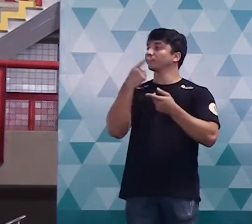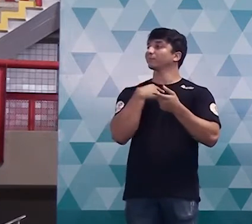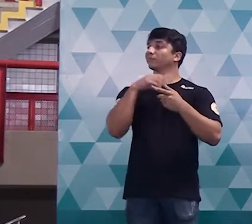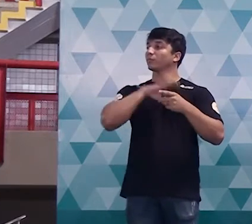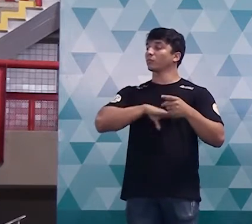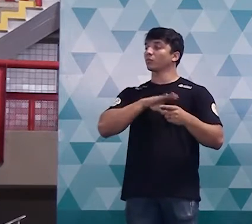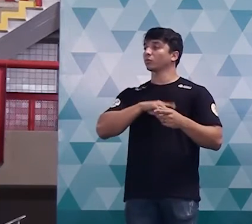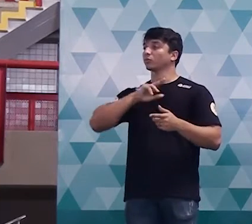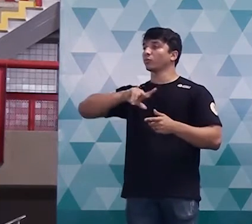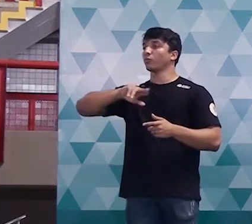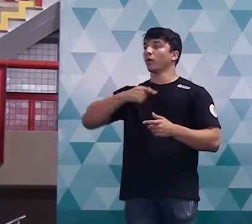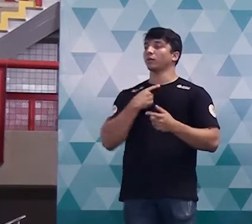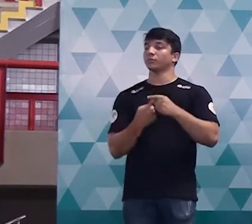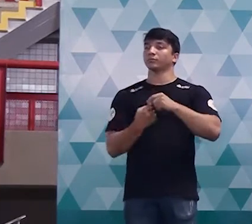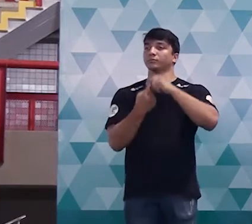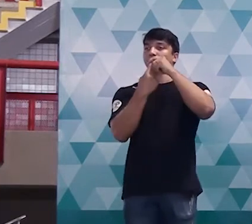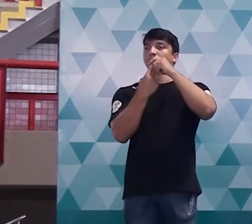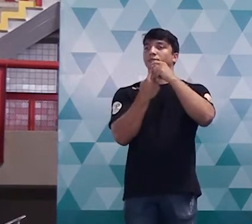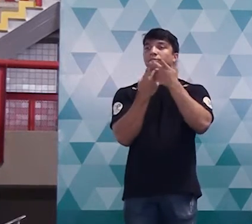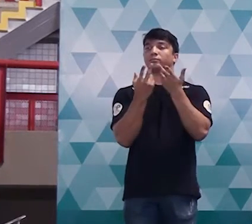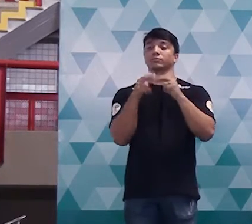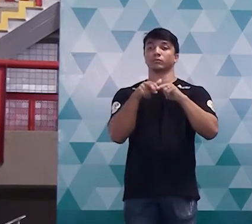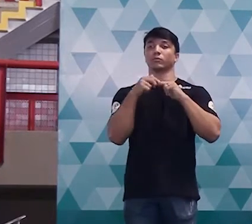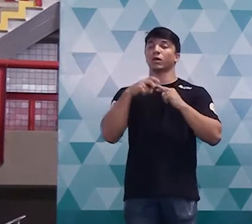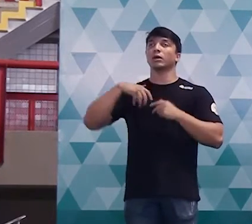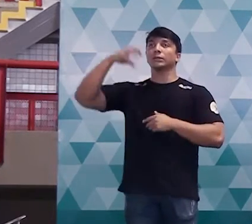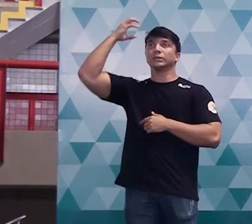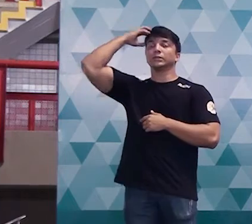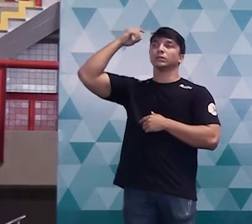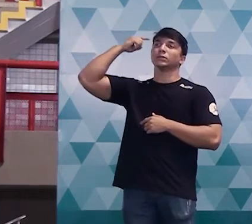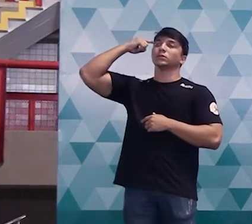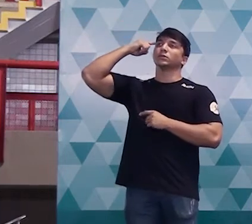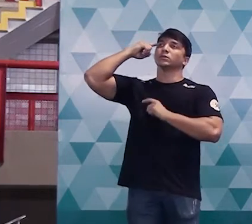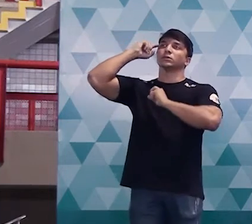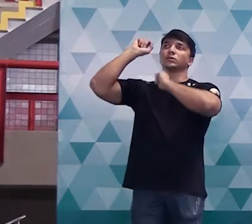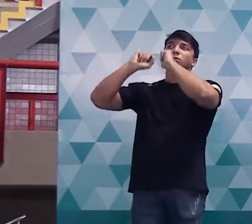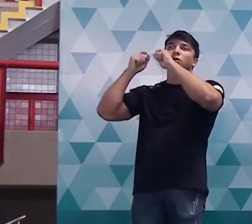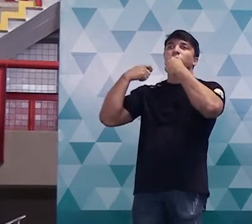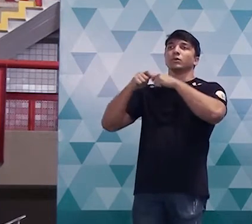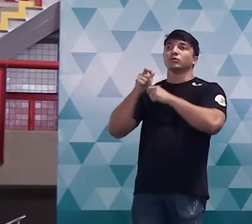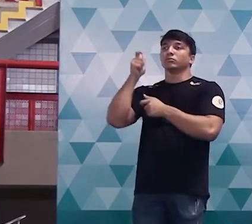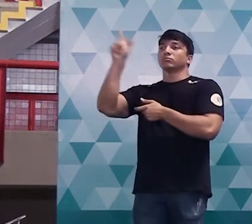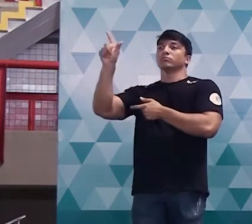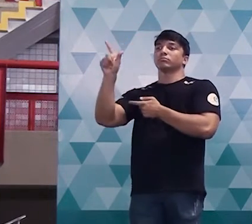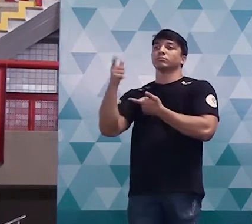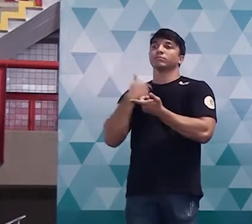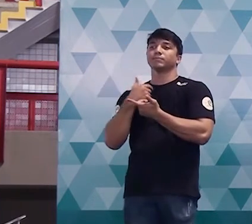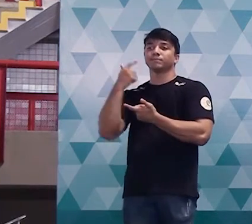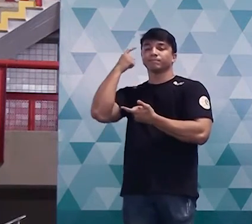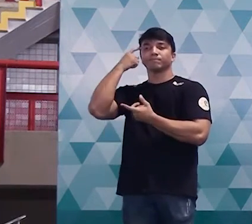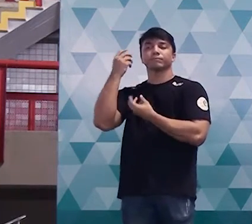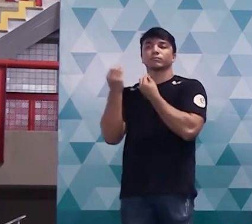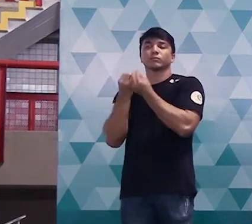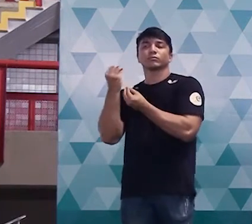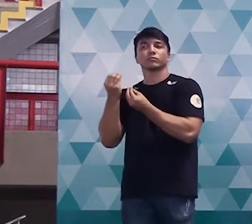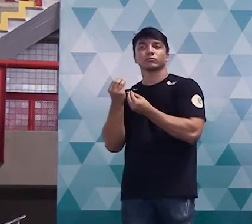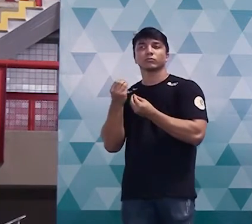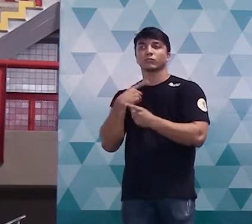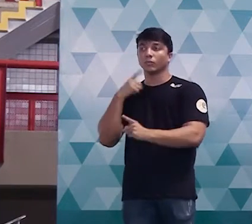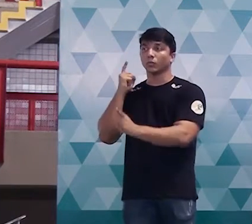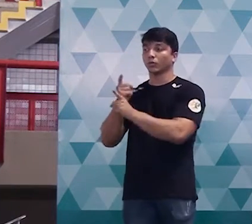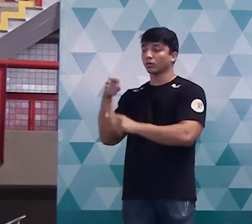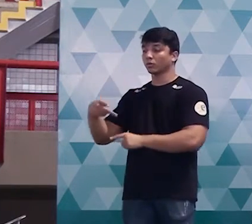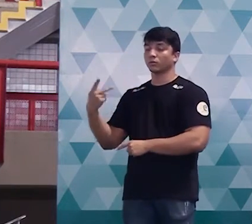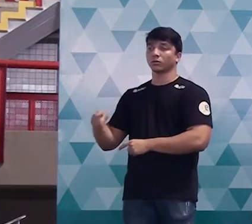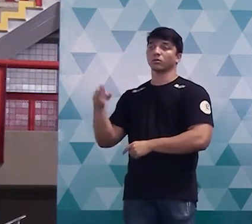não tem mais aquele lucro absurdo. Aí o que o rei de Portugal vai ter que fazer? Cara, eu vou ter que achar agora uma alternativa. Que alternativa? O